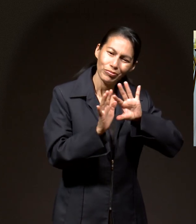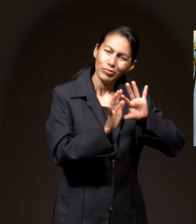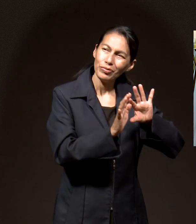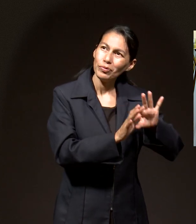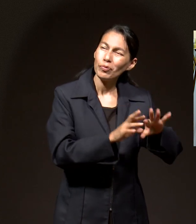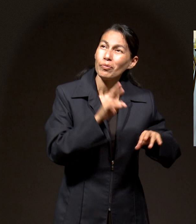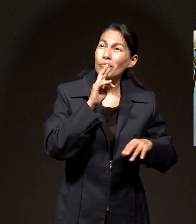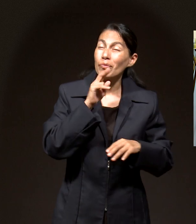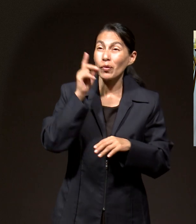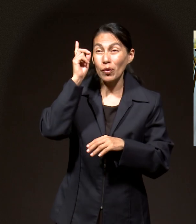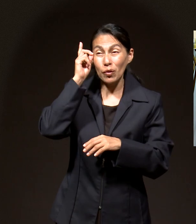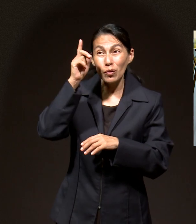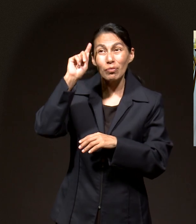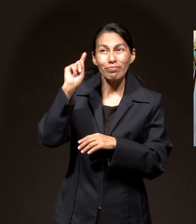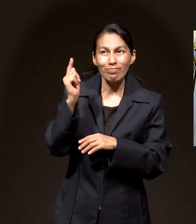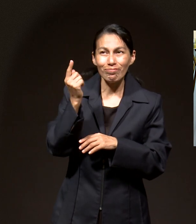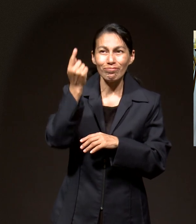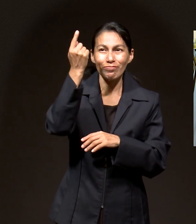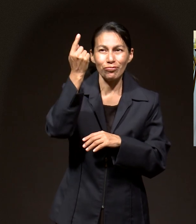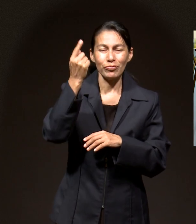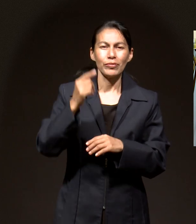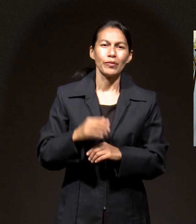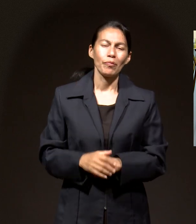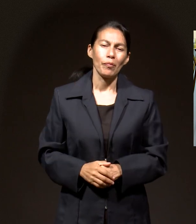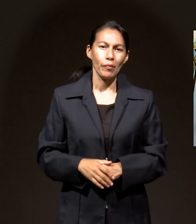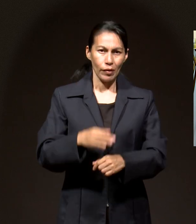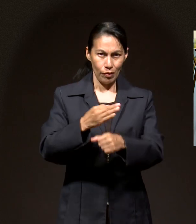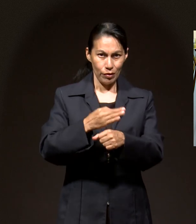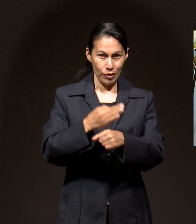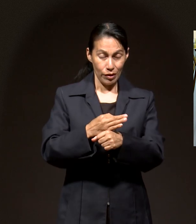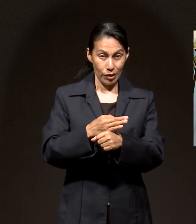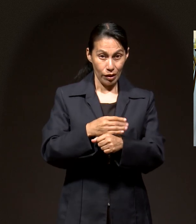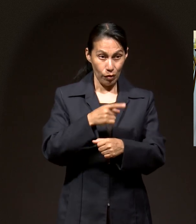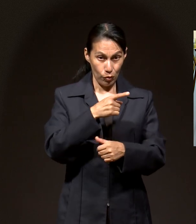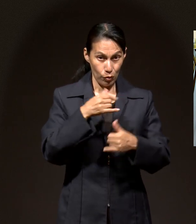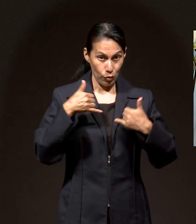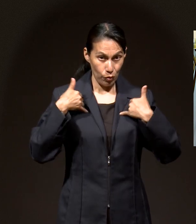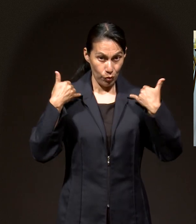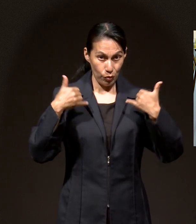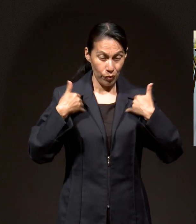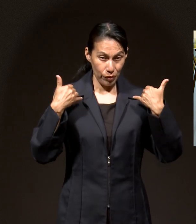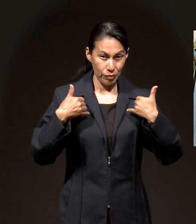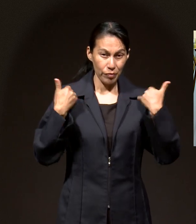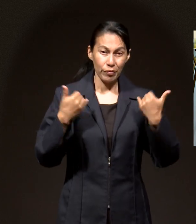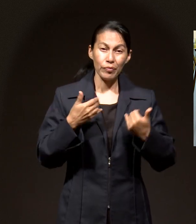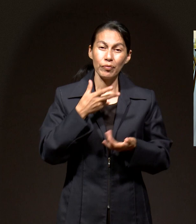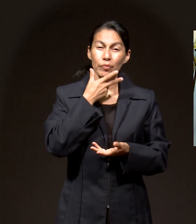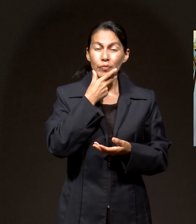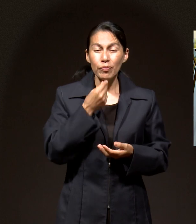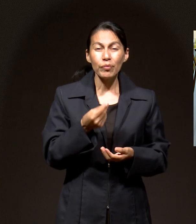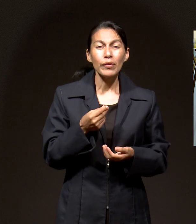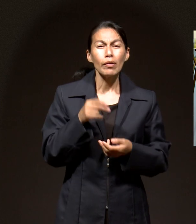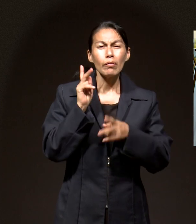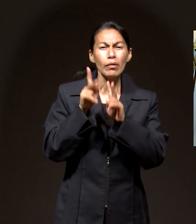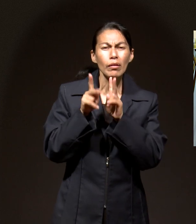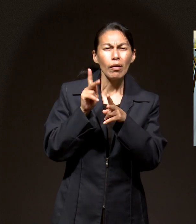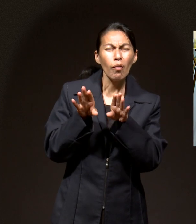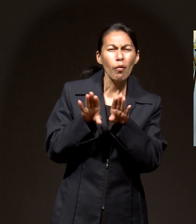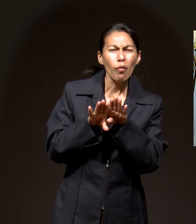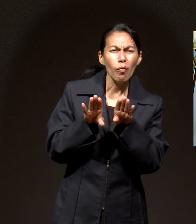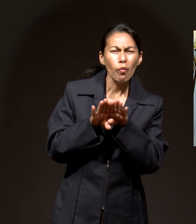Esta noche vamos a entrevistar a un joven que nos platicará por